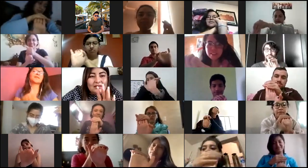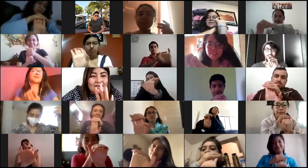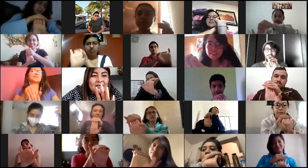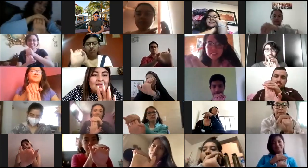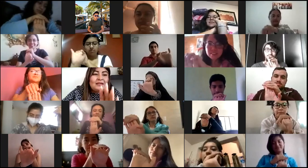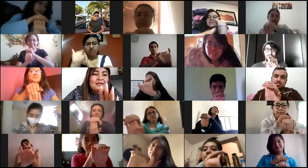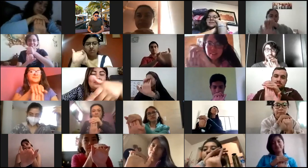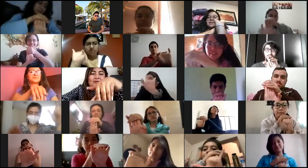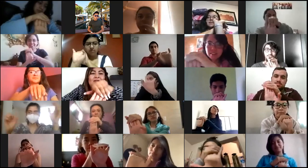la otra mano.